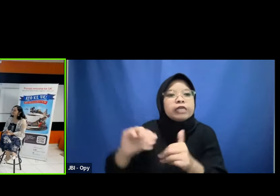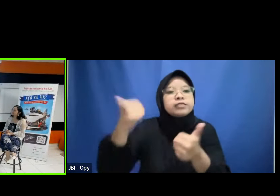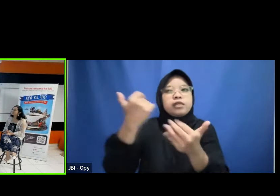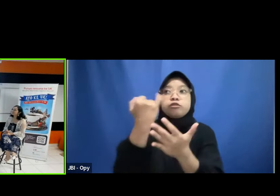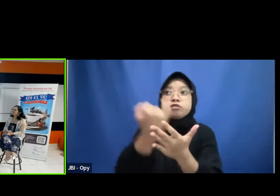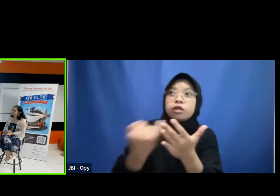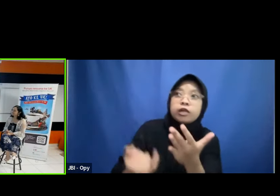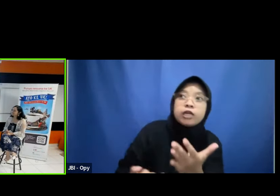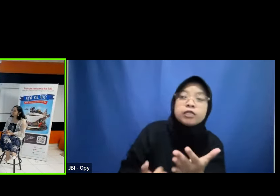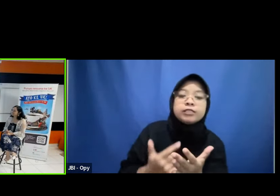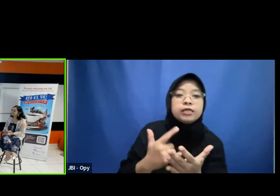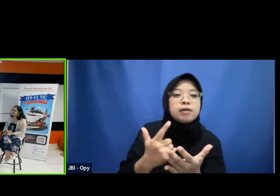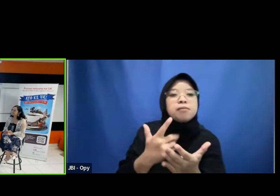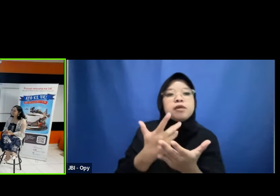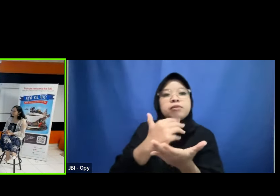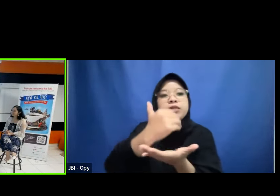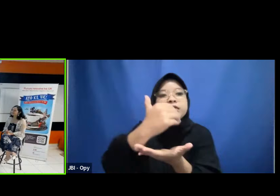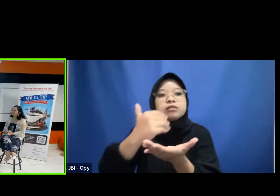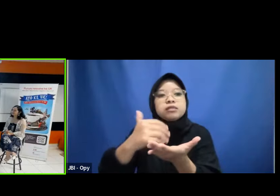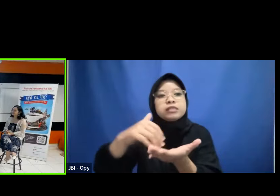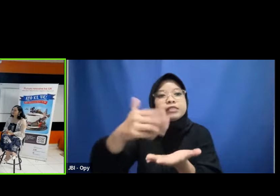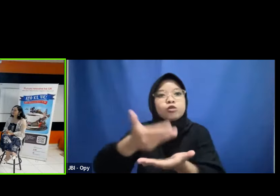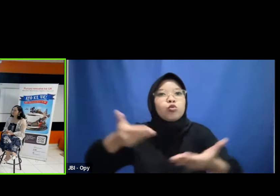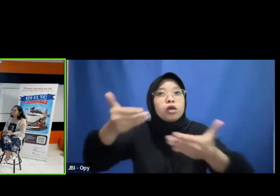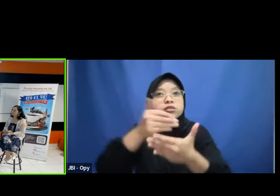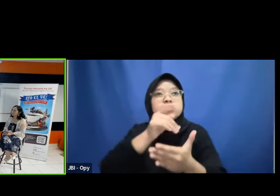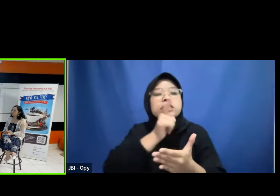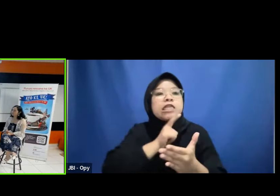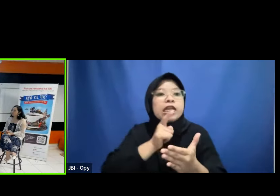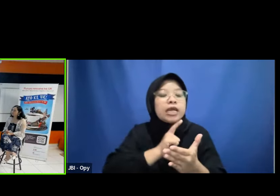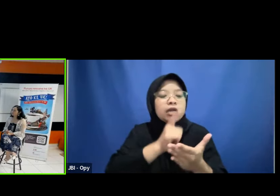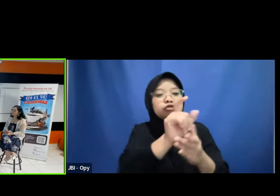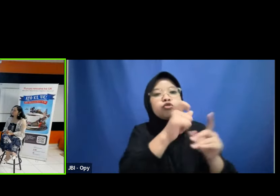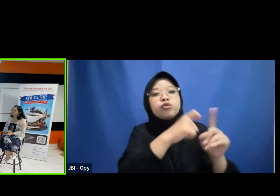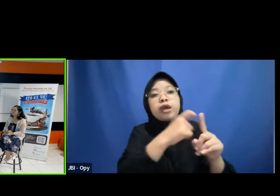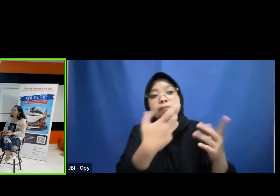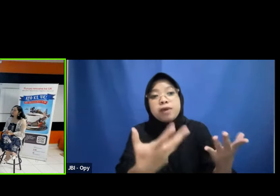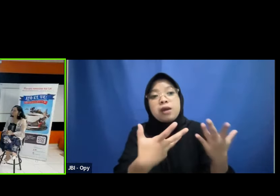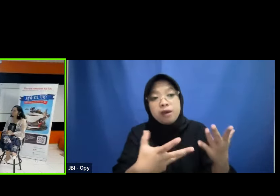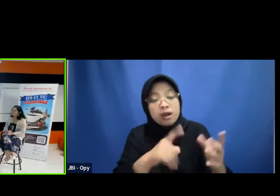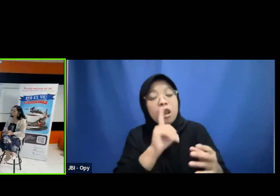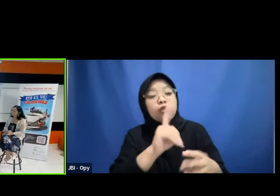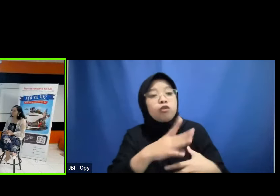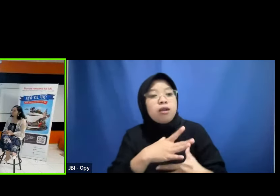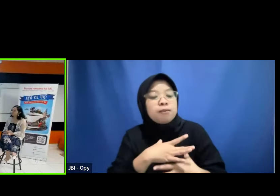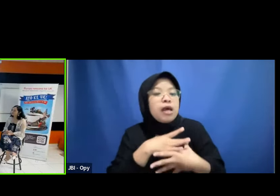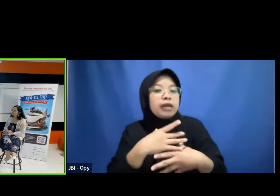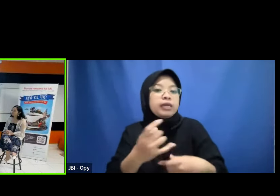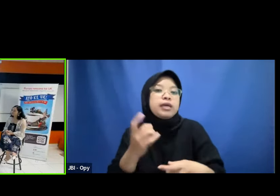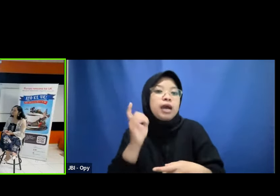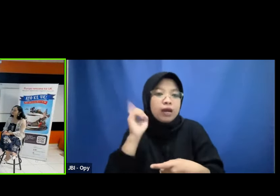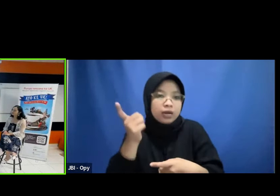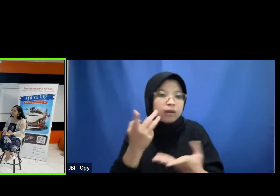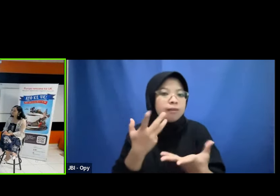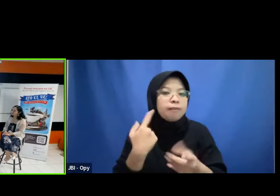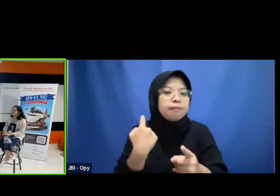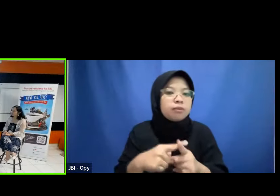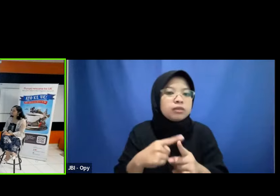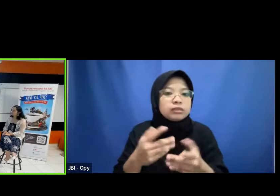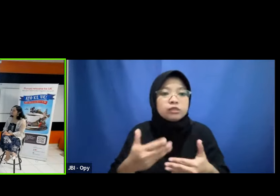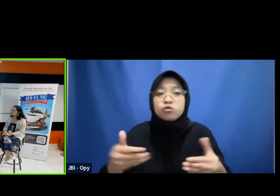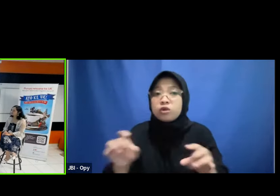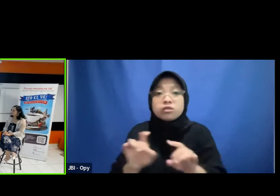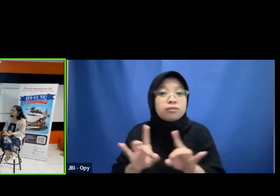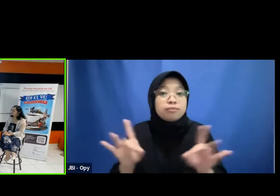namanyaal of the UK scene gitu Itu juga menarik gitu kayak membuat sesuatu yang berbeda